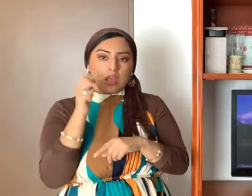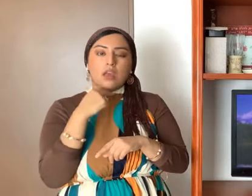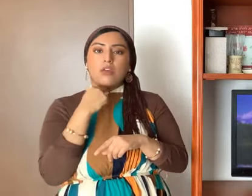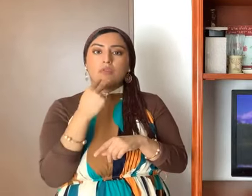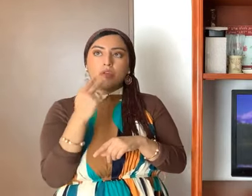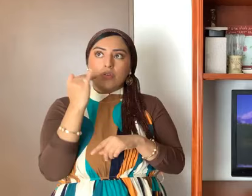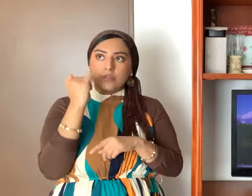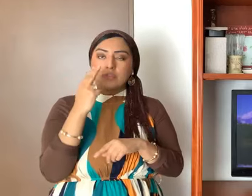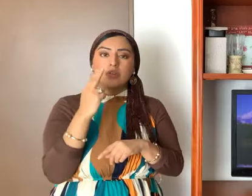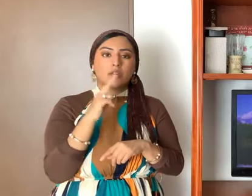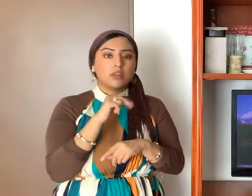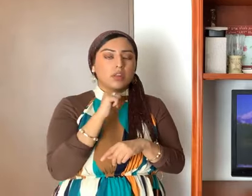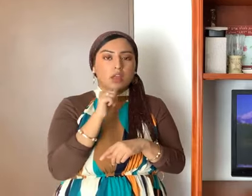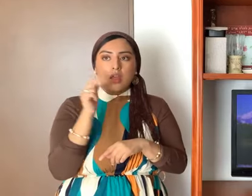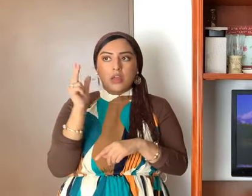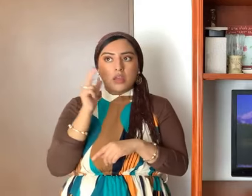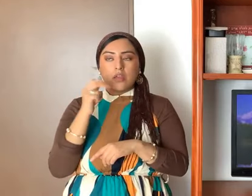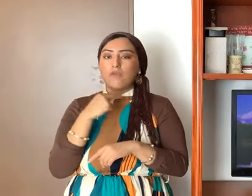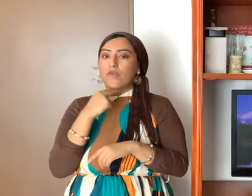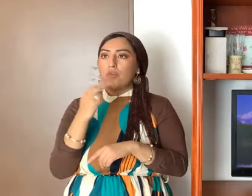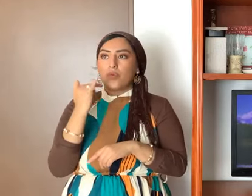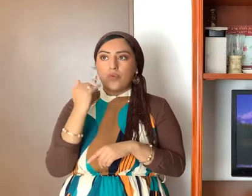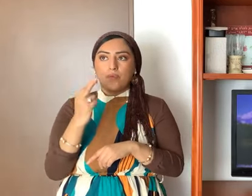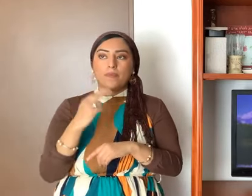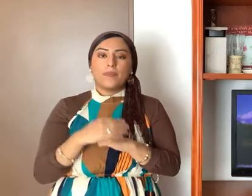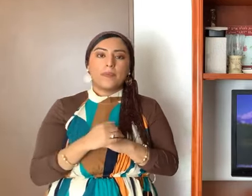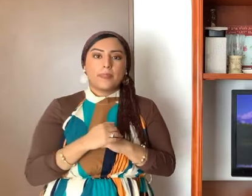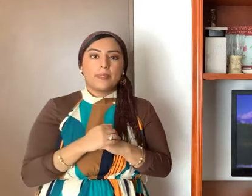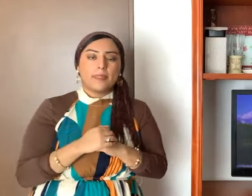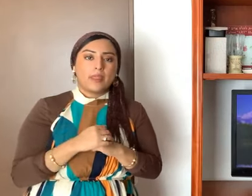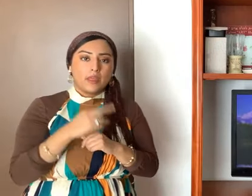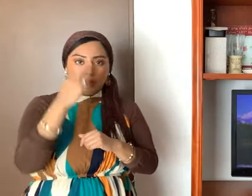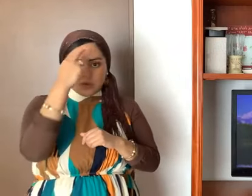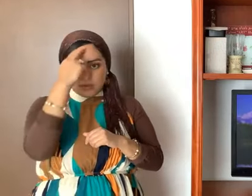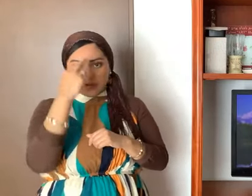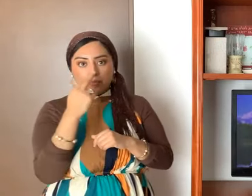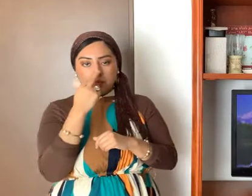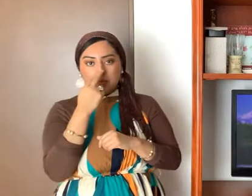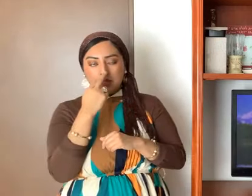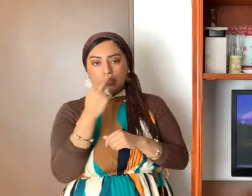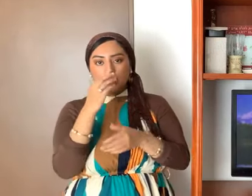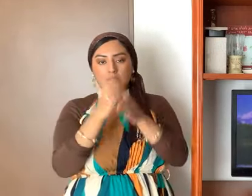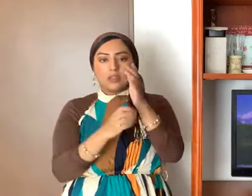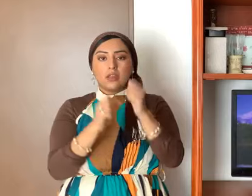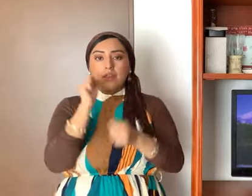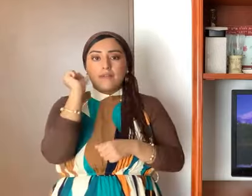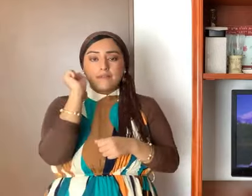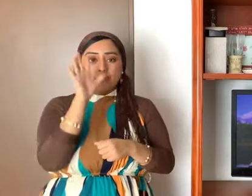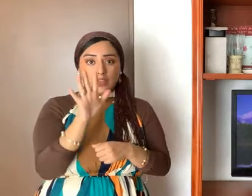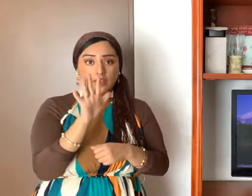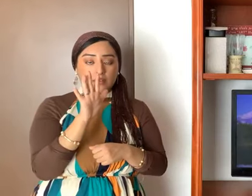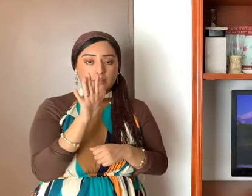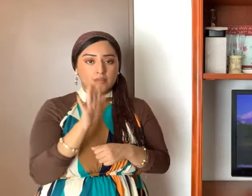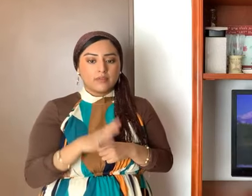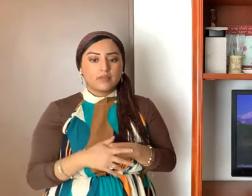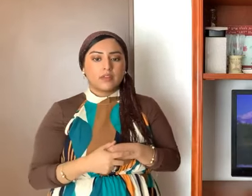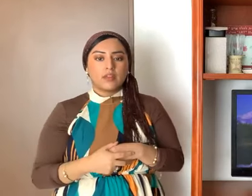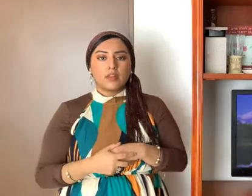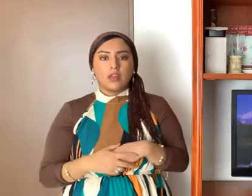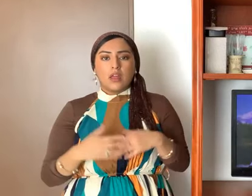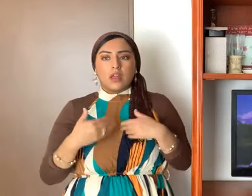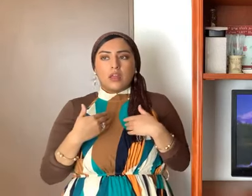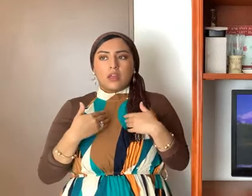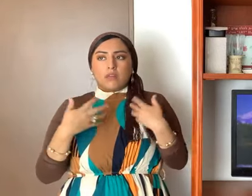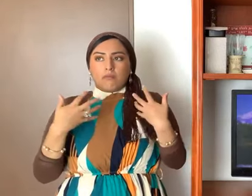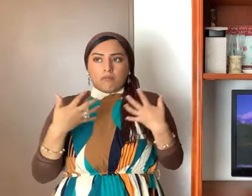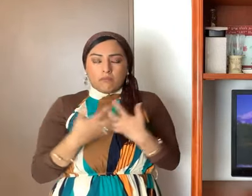de Elohim, no has escuchado la voz de Yahweh. Aquí mismo en Romanos vamos a ver Romanos 5. Esto tiene que